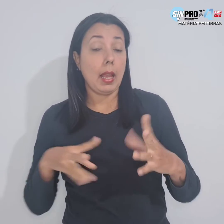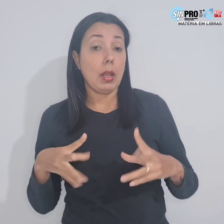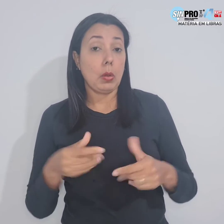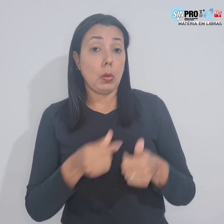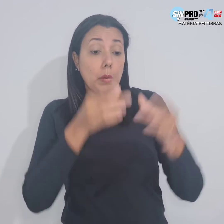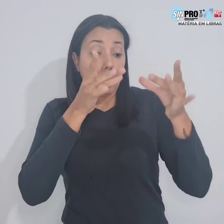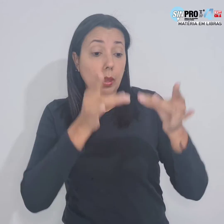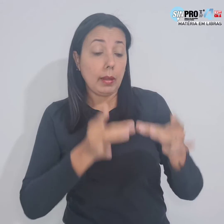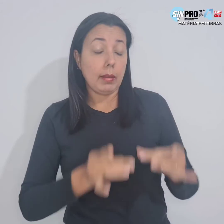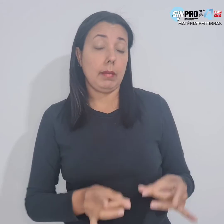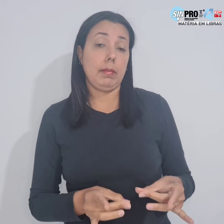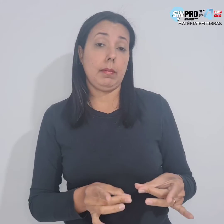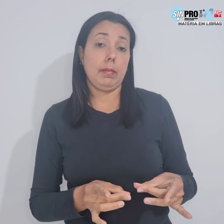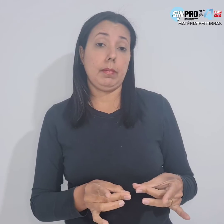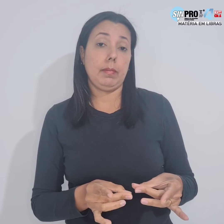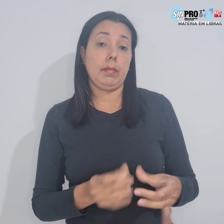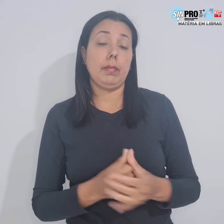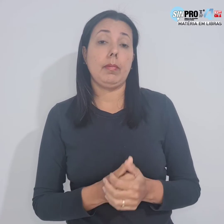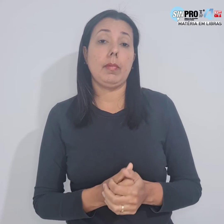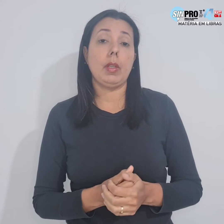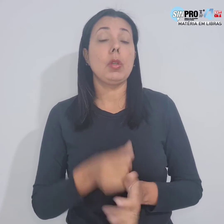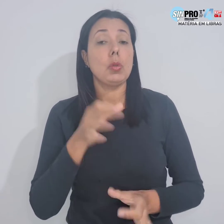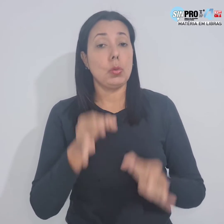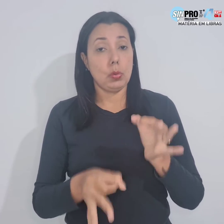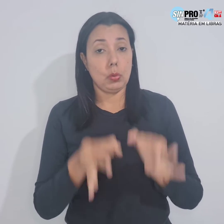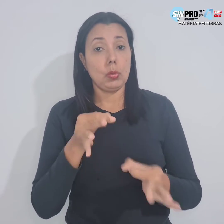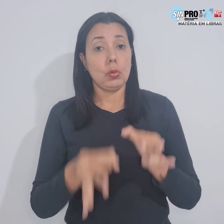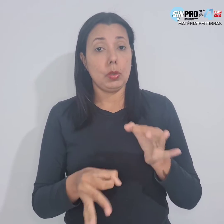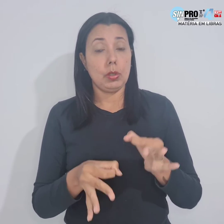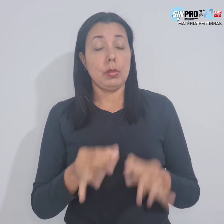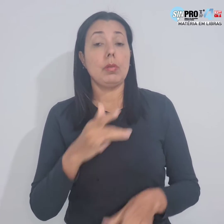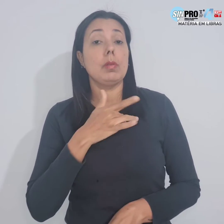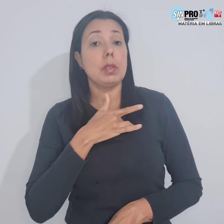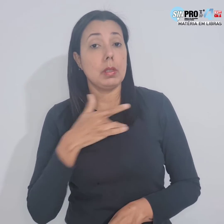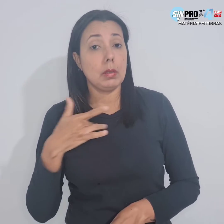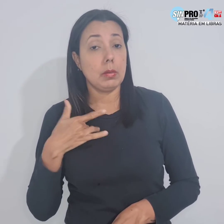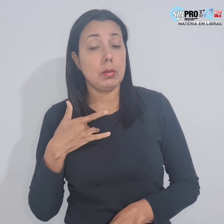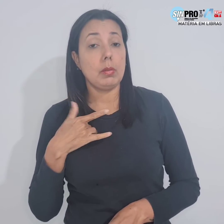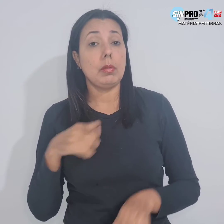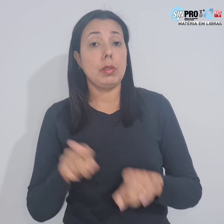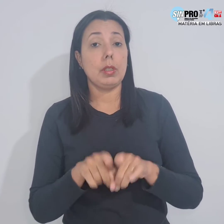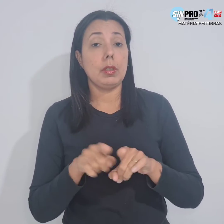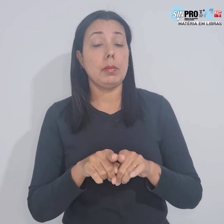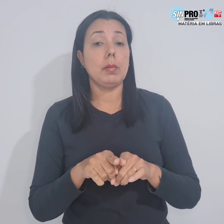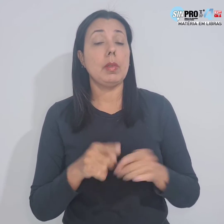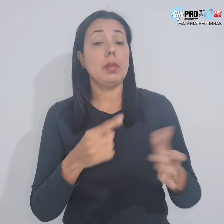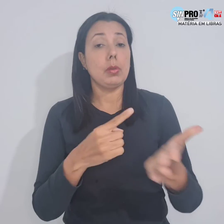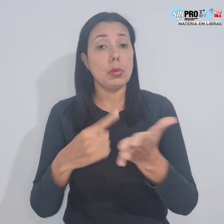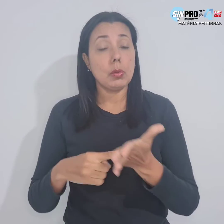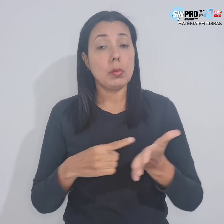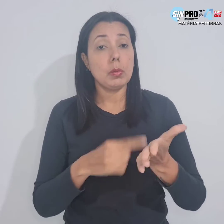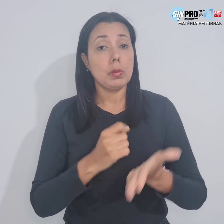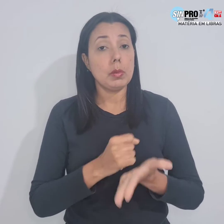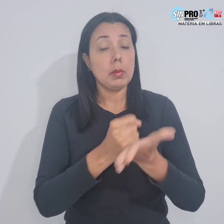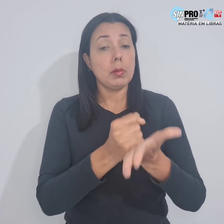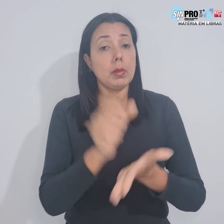íntegra. Nos âmbitos jurídicos, sanitários e de pactuação e colaboração